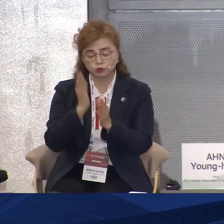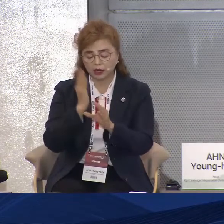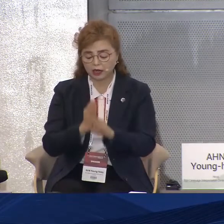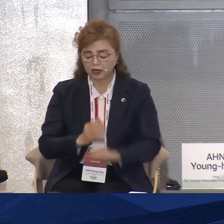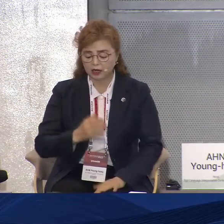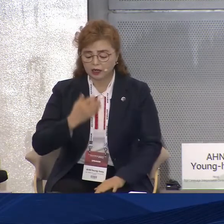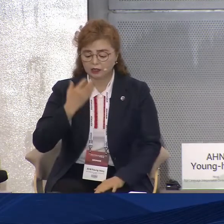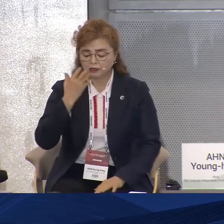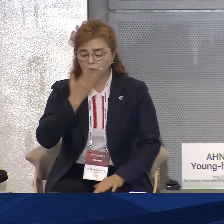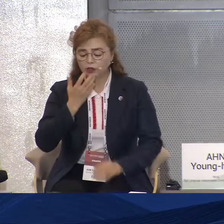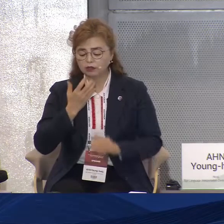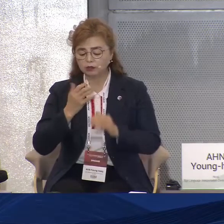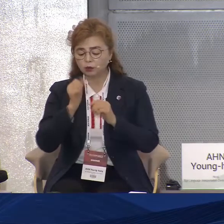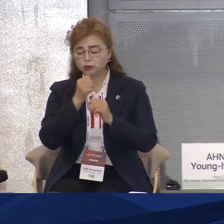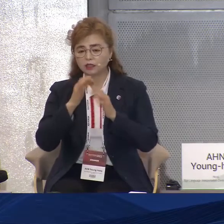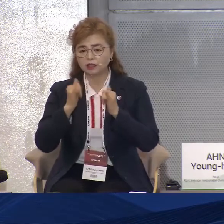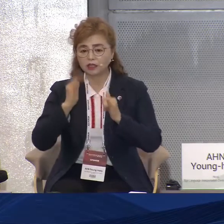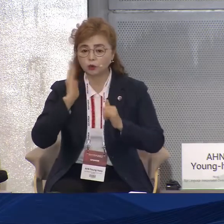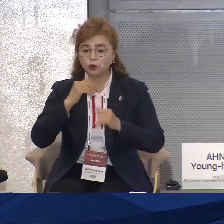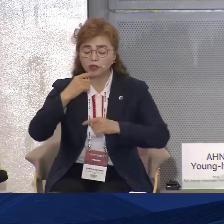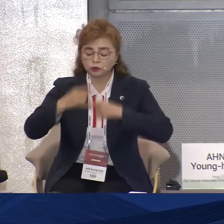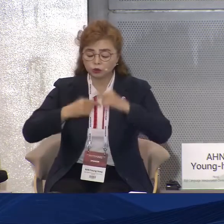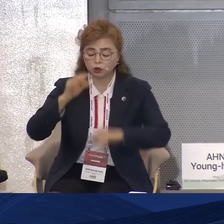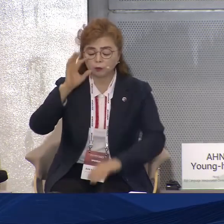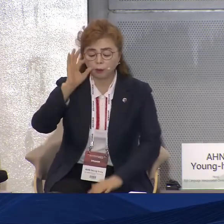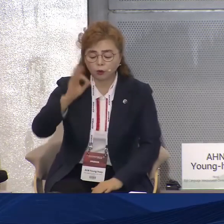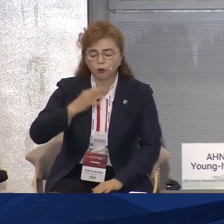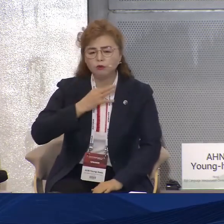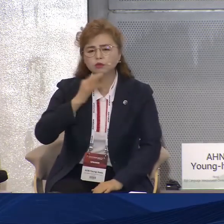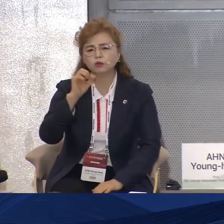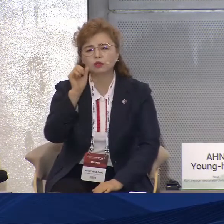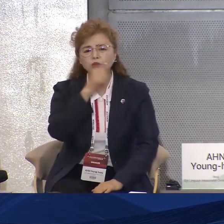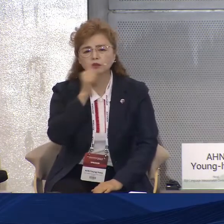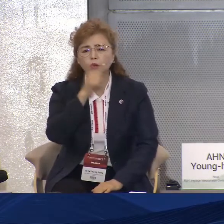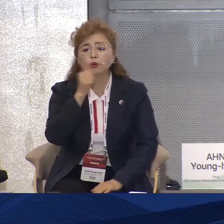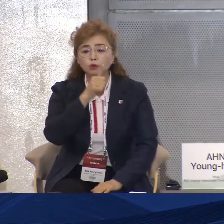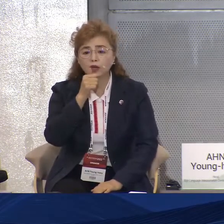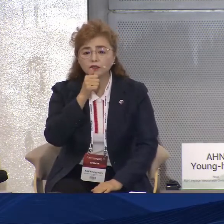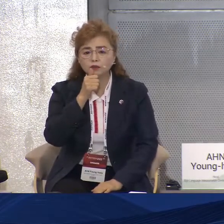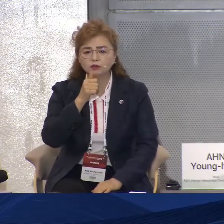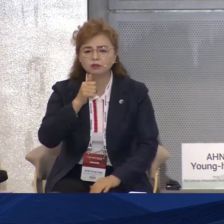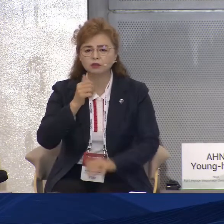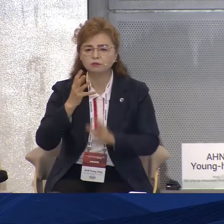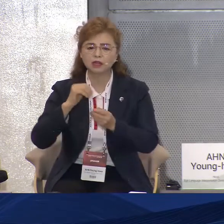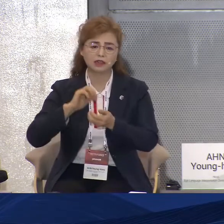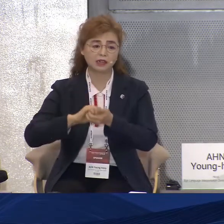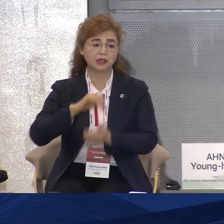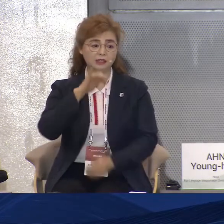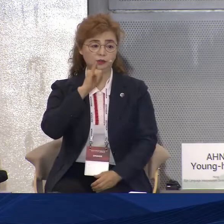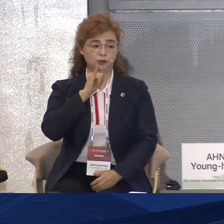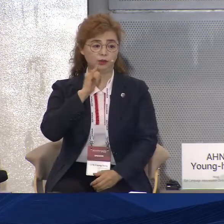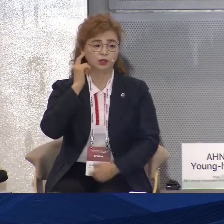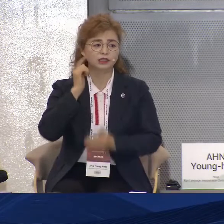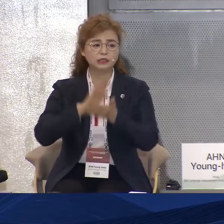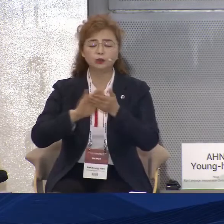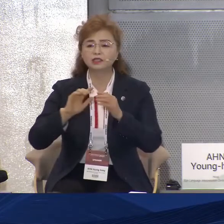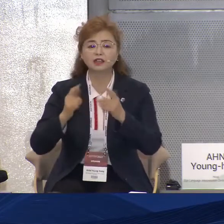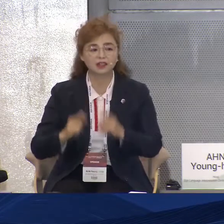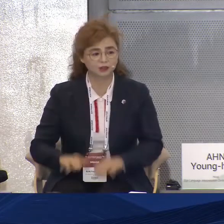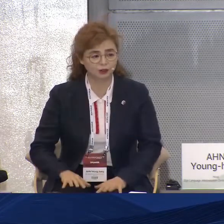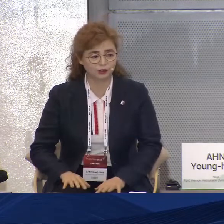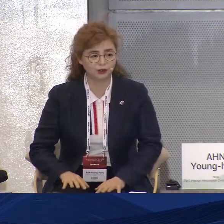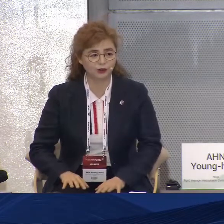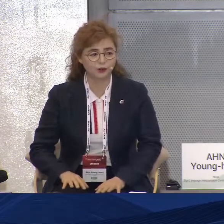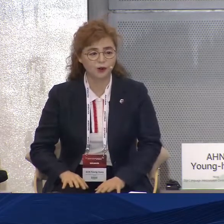통역 전후 중에 청인 통역사들이 농인의 수어를 보고 음성으로 통역으로 하는 것은 많은 한계가 있어요.